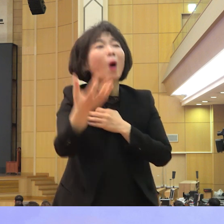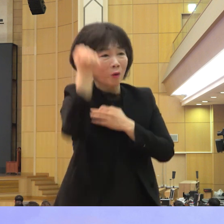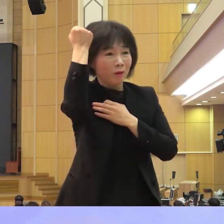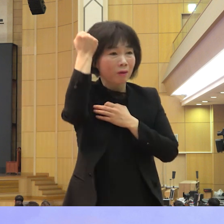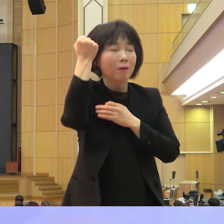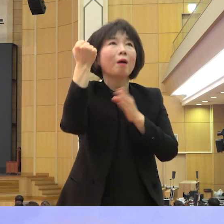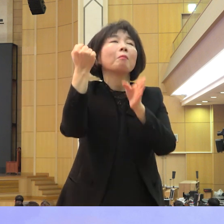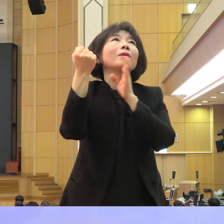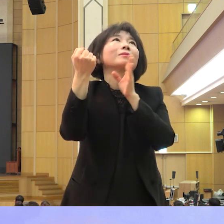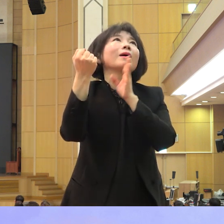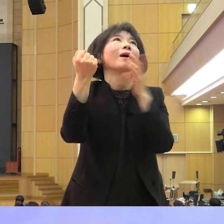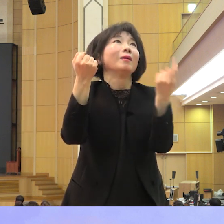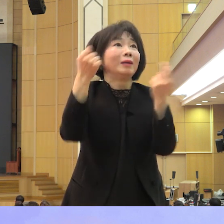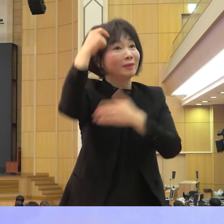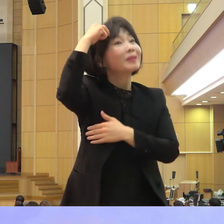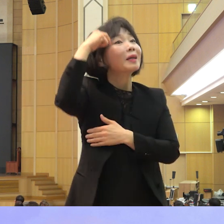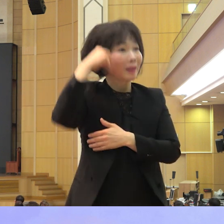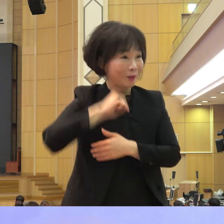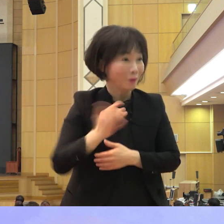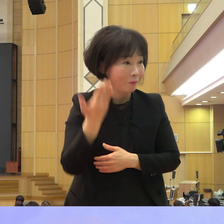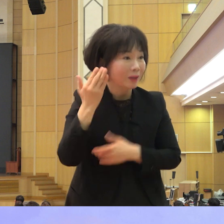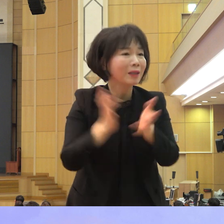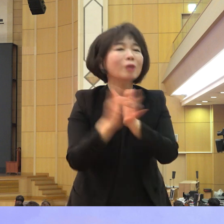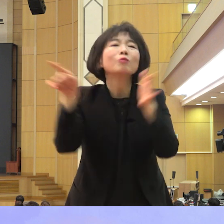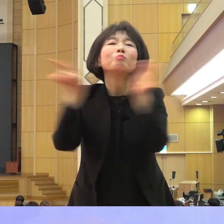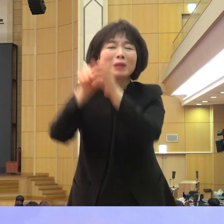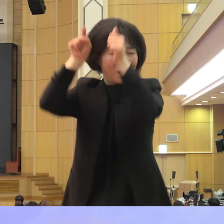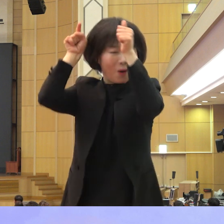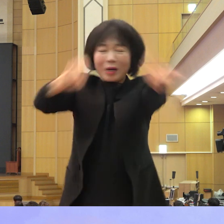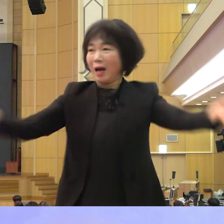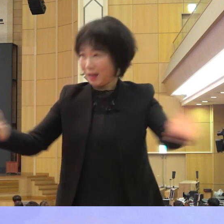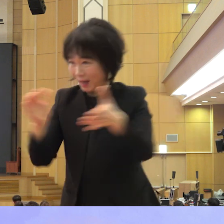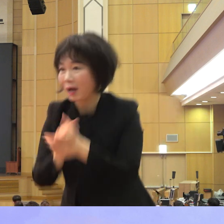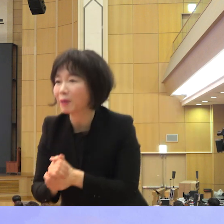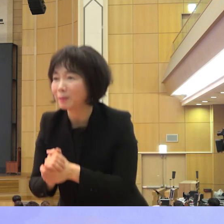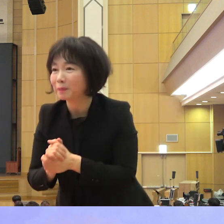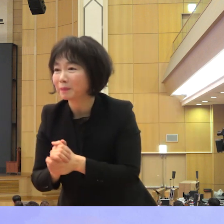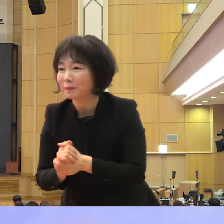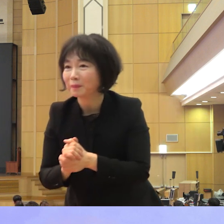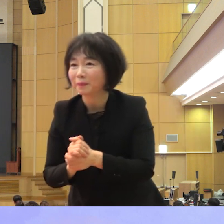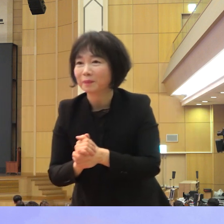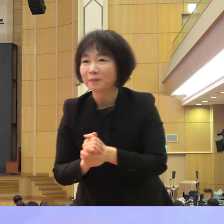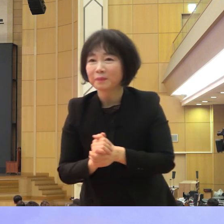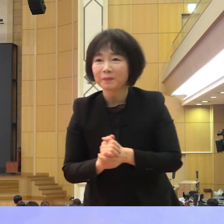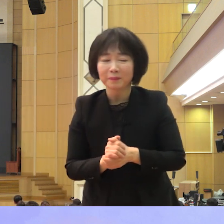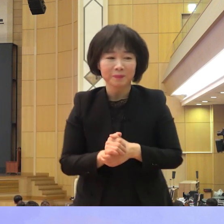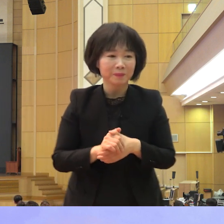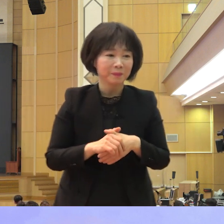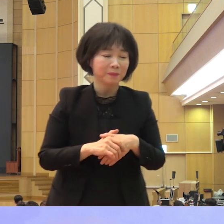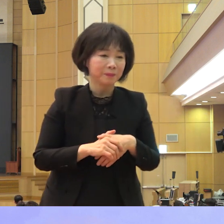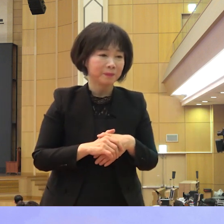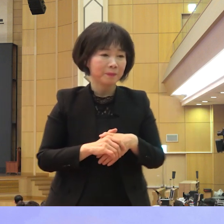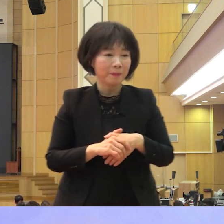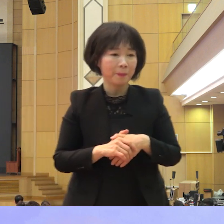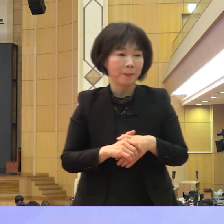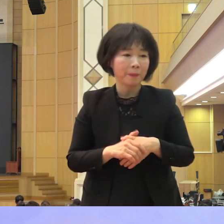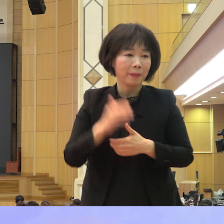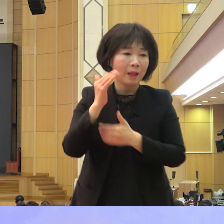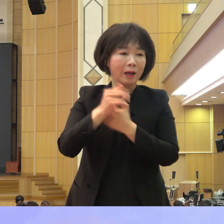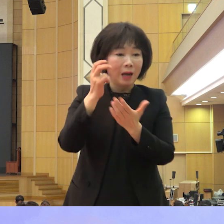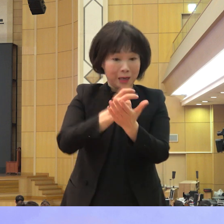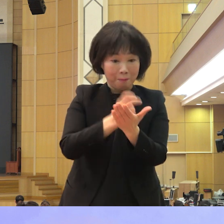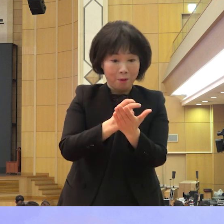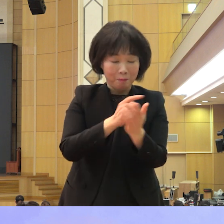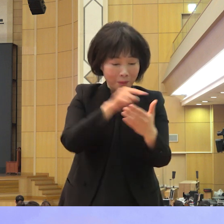것이네. 그게 예수 믿으라는 말씀이에요. 그러니까 율법도 자꾸 율법 하지 말고 율법도 예수